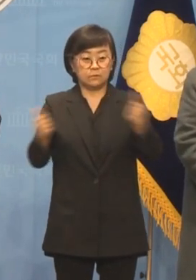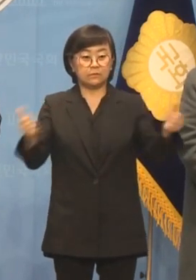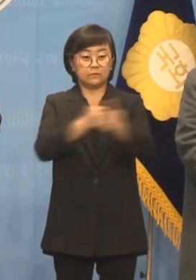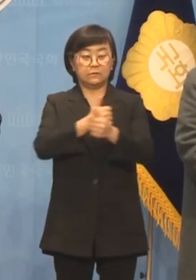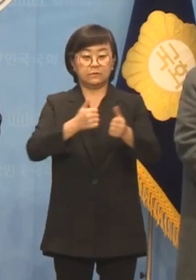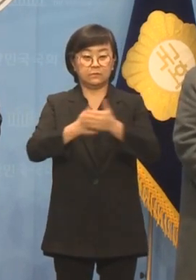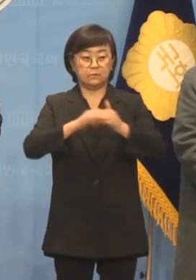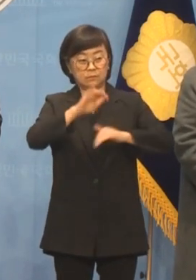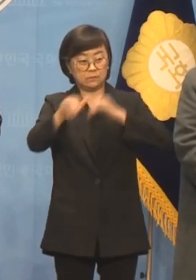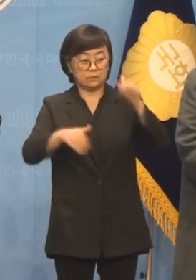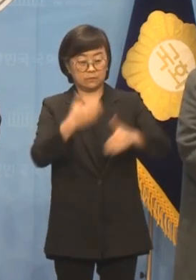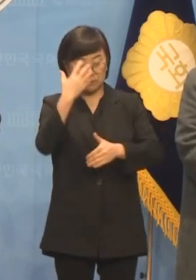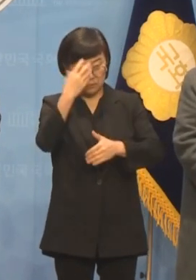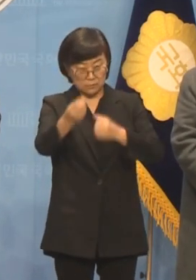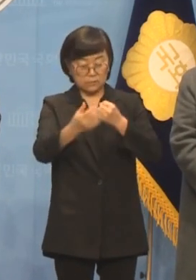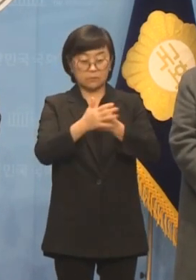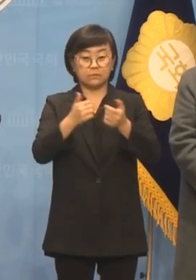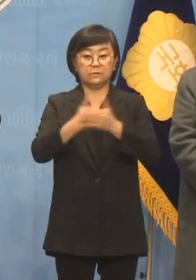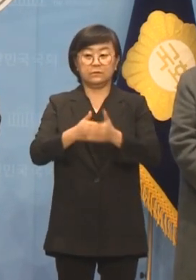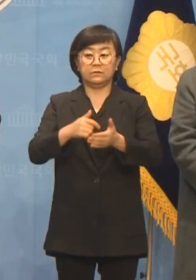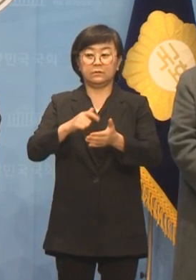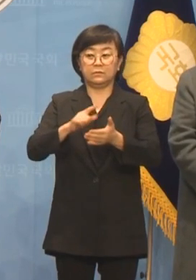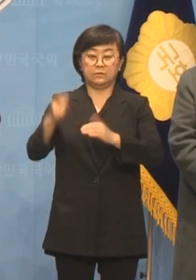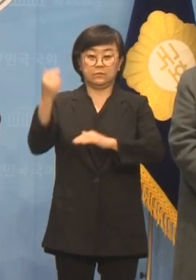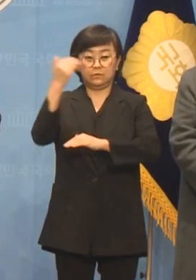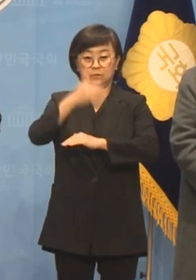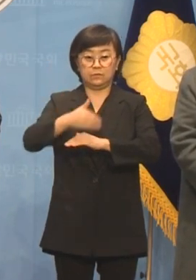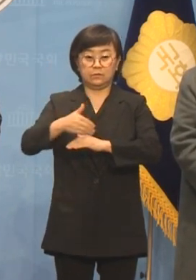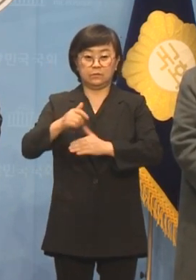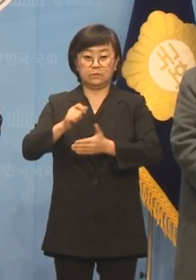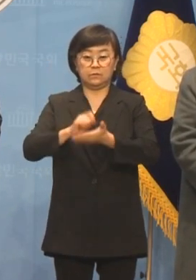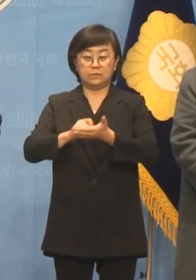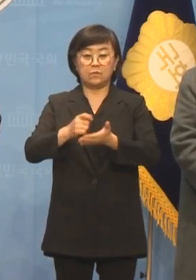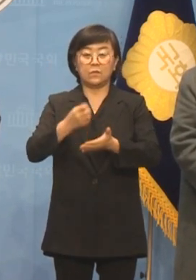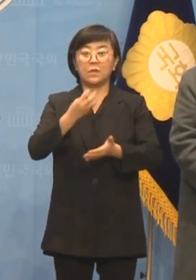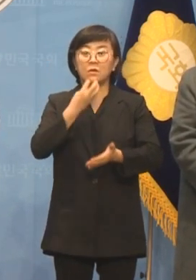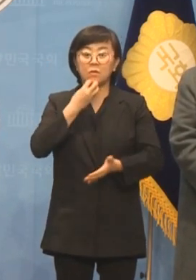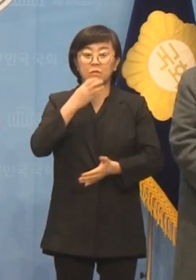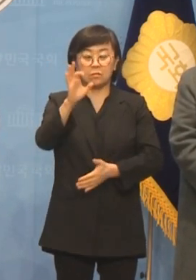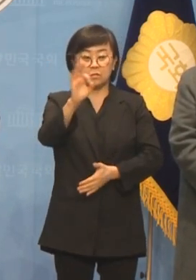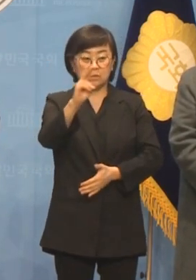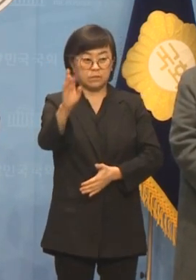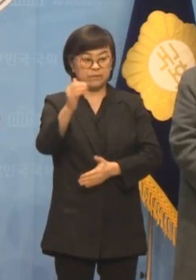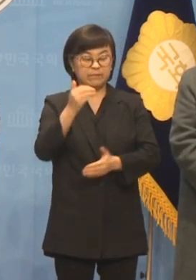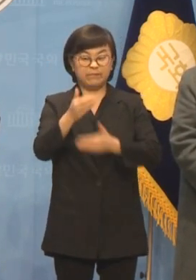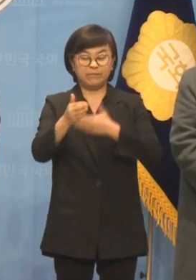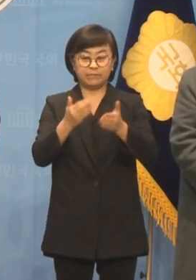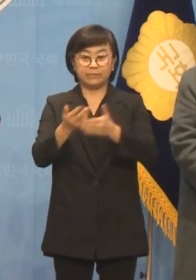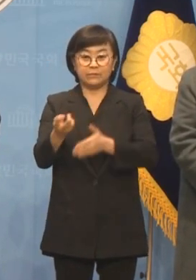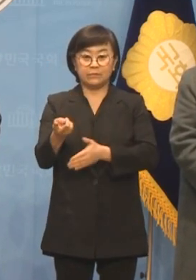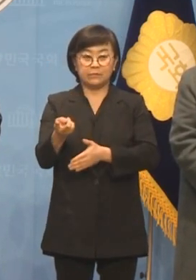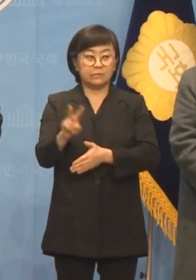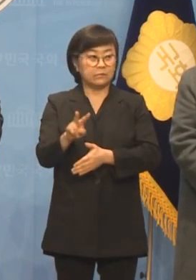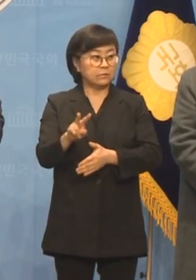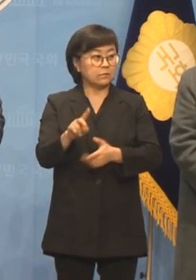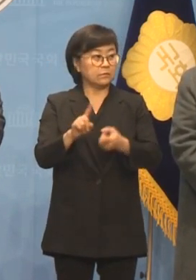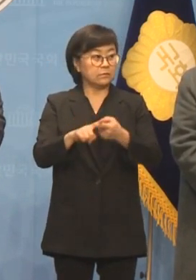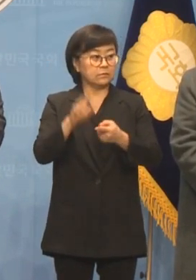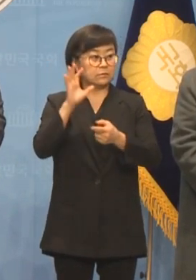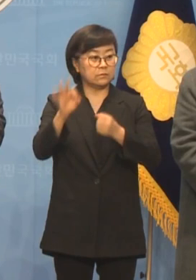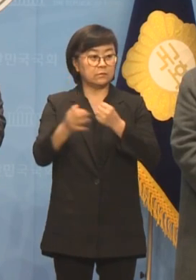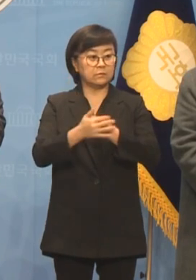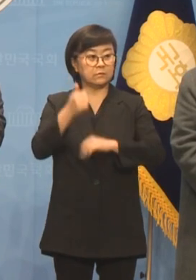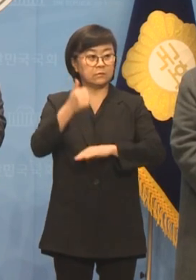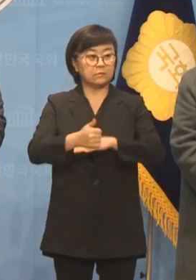다음에 탐정 취재를 계획하시게 된 거고, 그 다음에 서울 양평 고속도로가 왜곡되는 걸 보면서